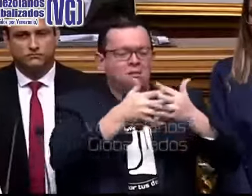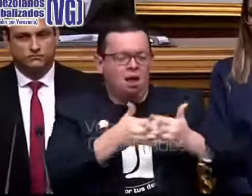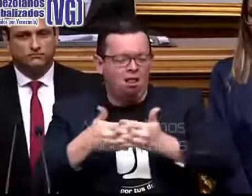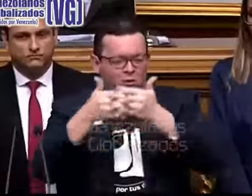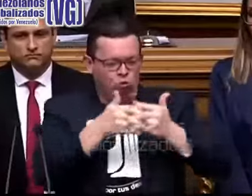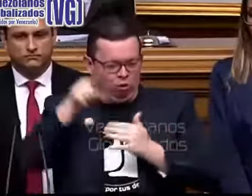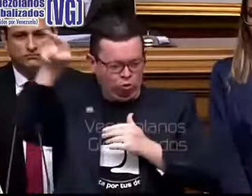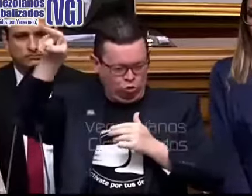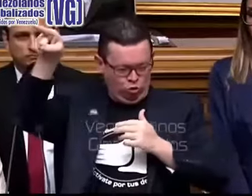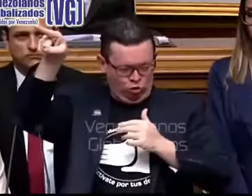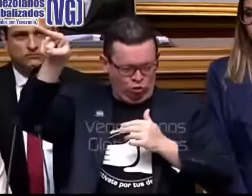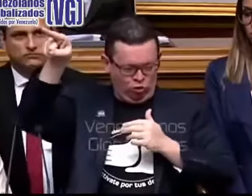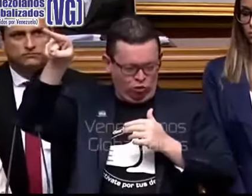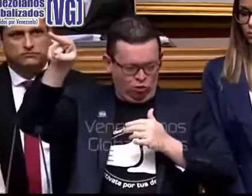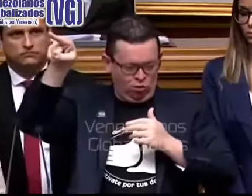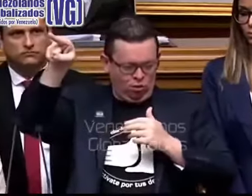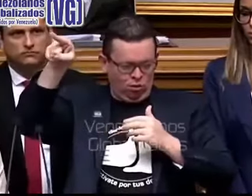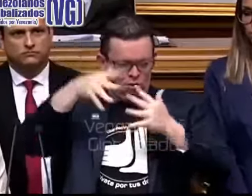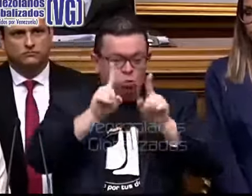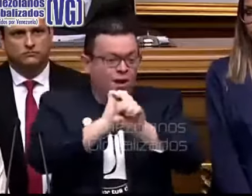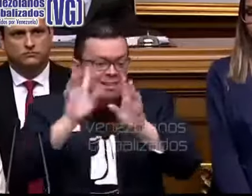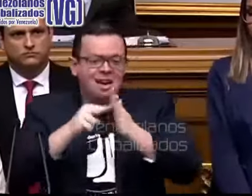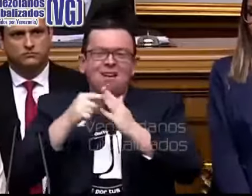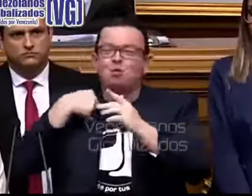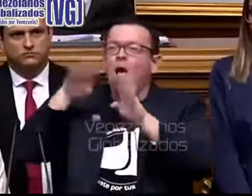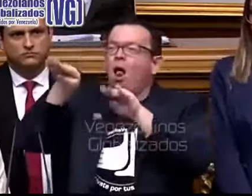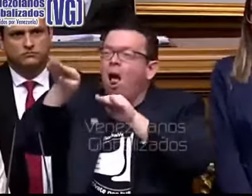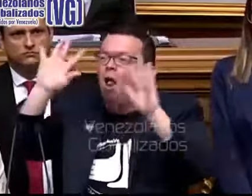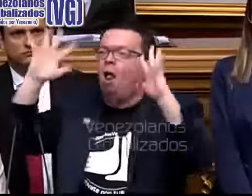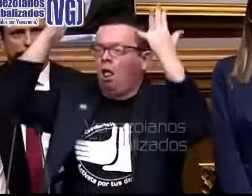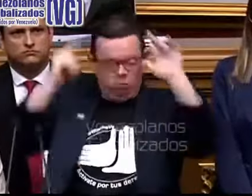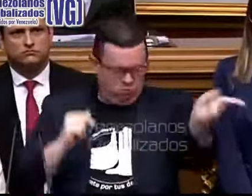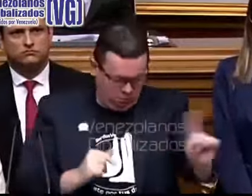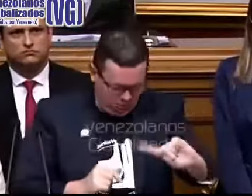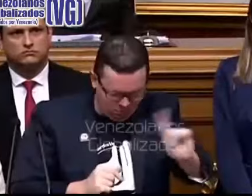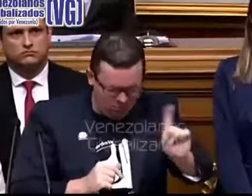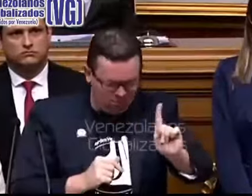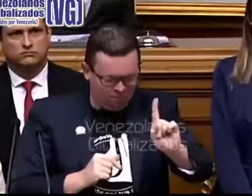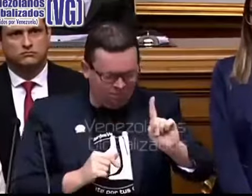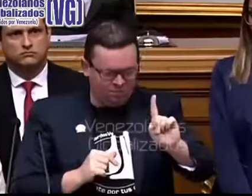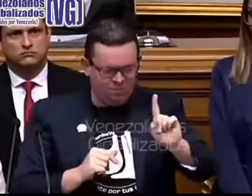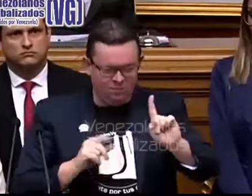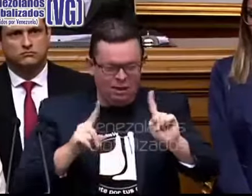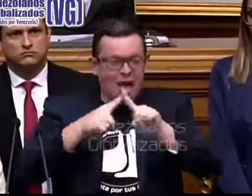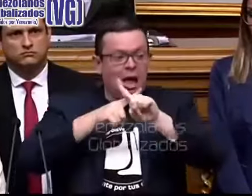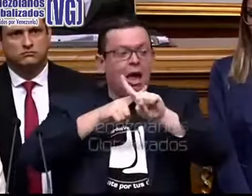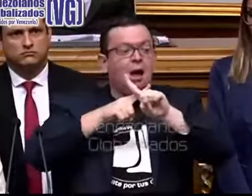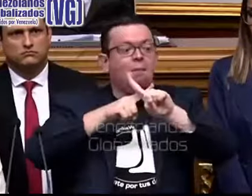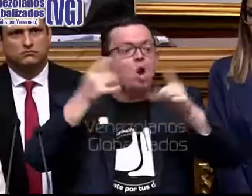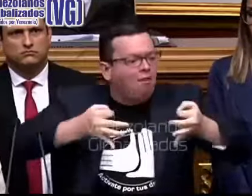Y no es que yo quiera exaltar a estos dos países que les voy a mostrar. O es que venga yo del ambiscón. No. Sencillamente